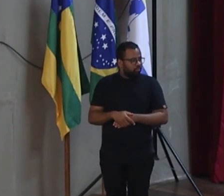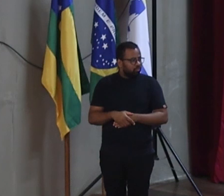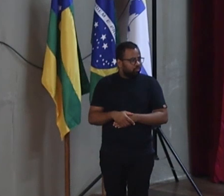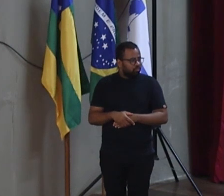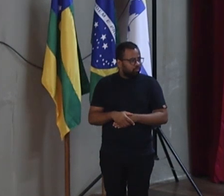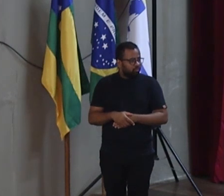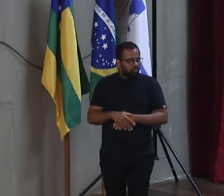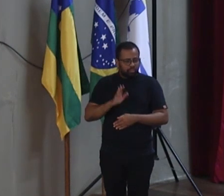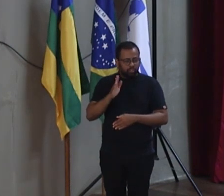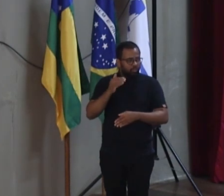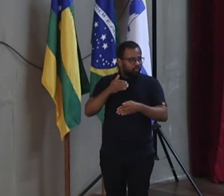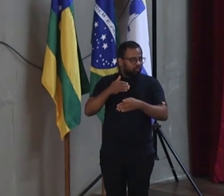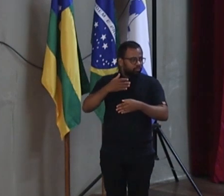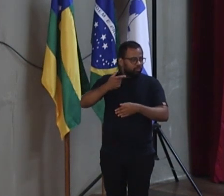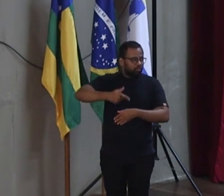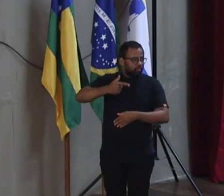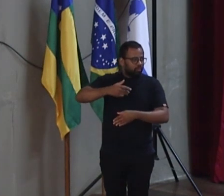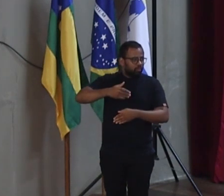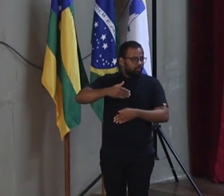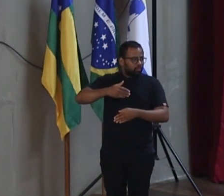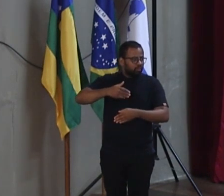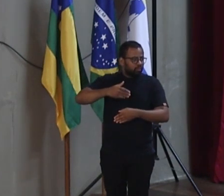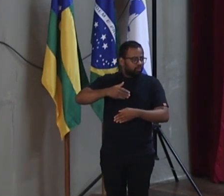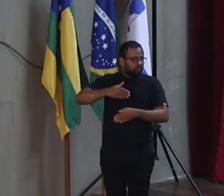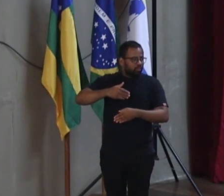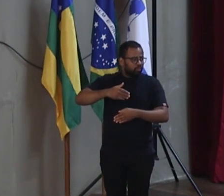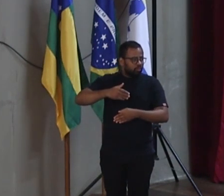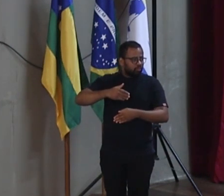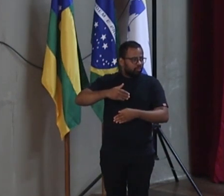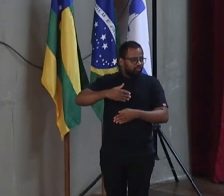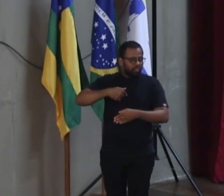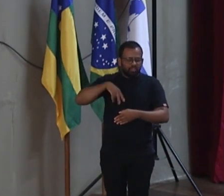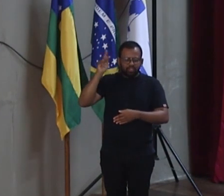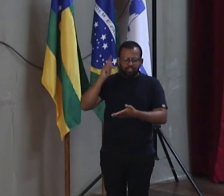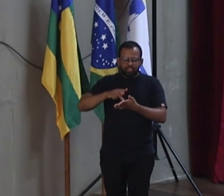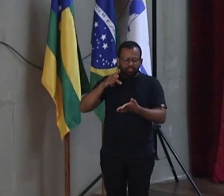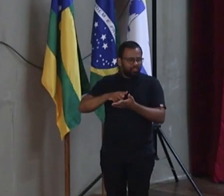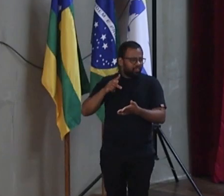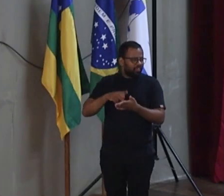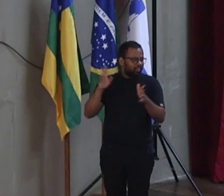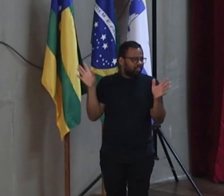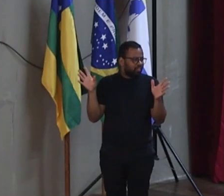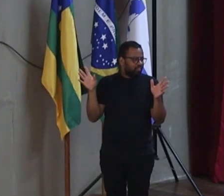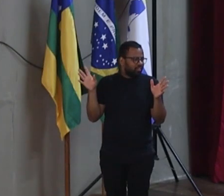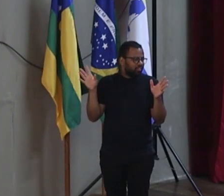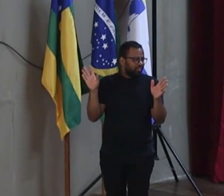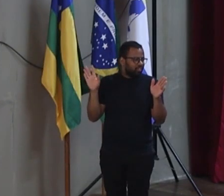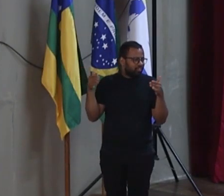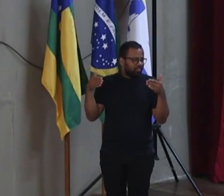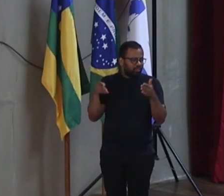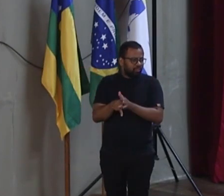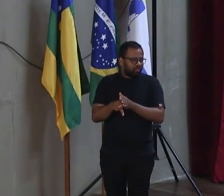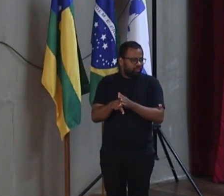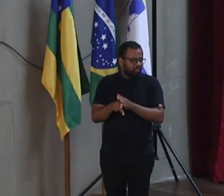já em termos do segundo, e eu, na verdade, vou me prender,